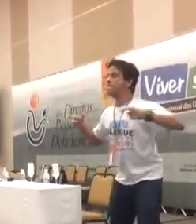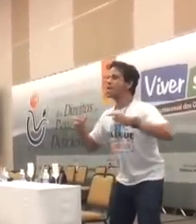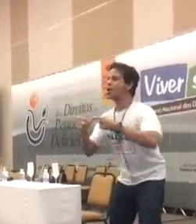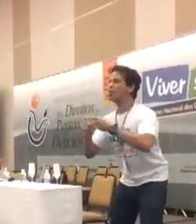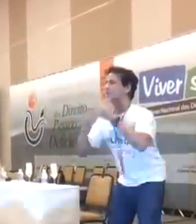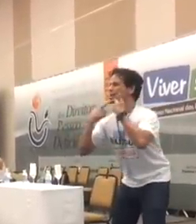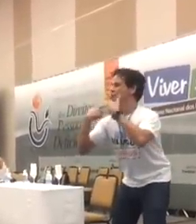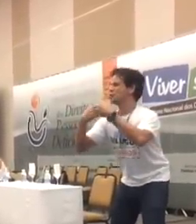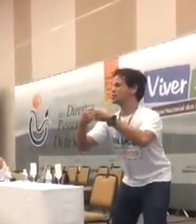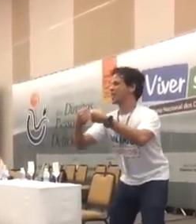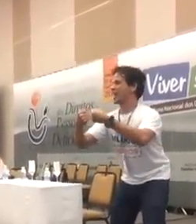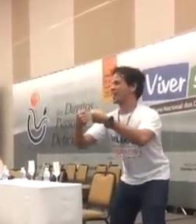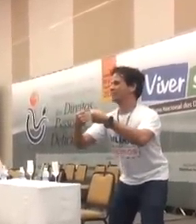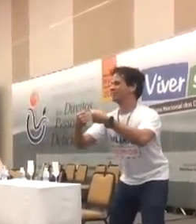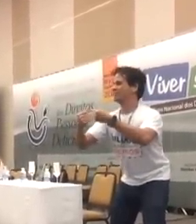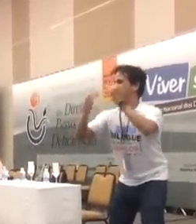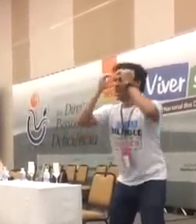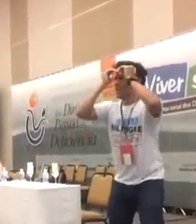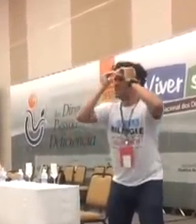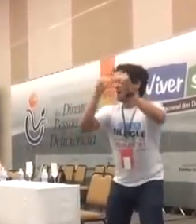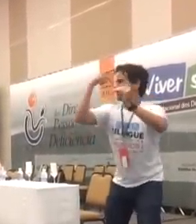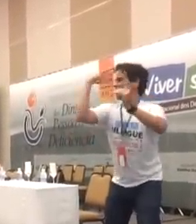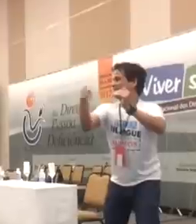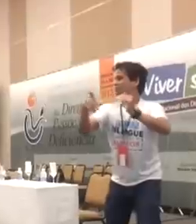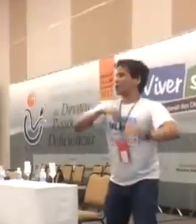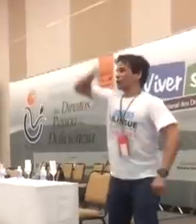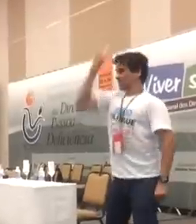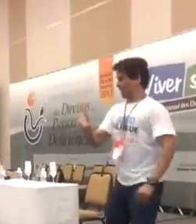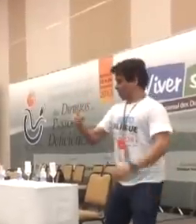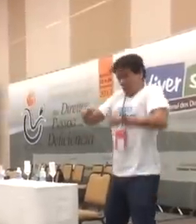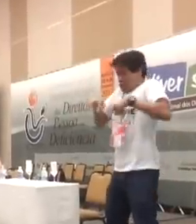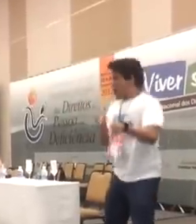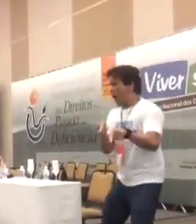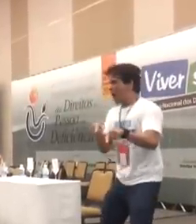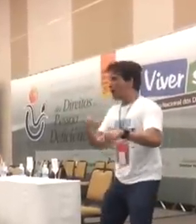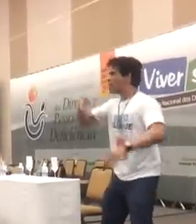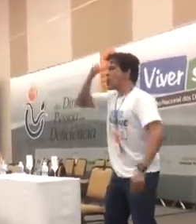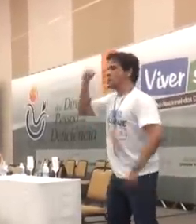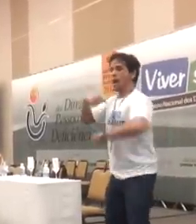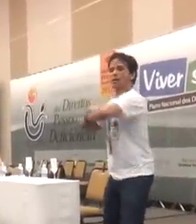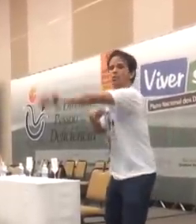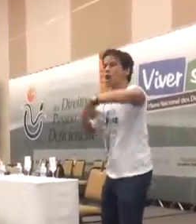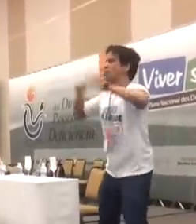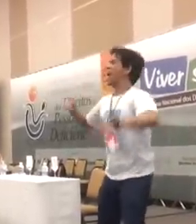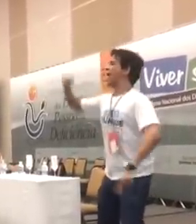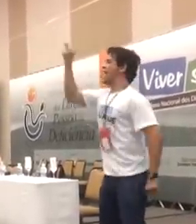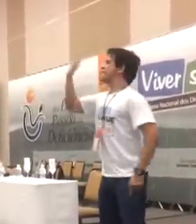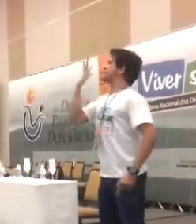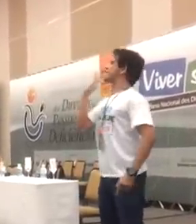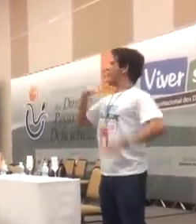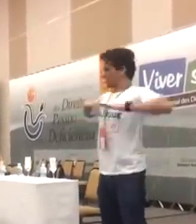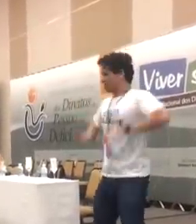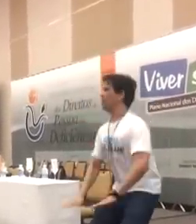que lembrar o artigo 24 da Convenção que nós somos cidadania linguística e que nós temos o direito sim de ter uma educação na